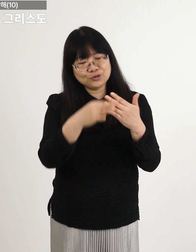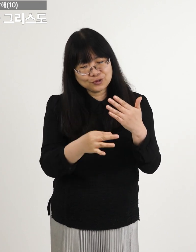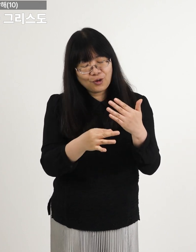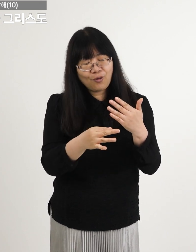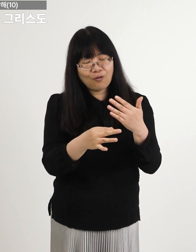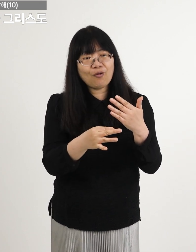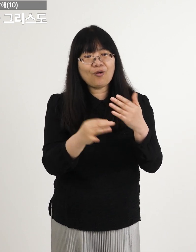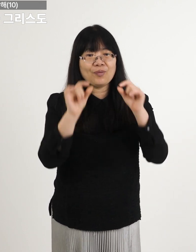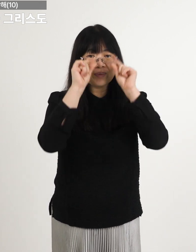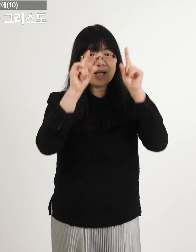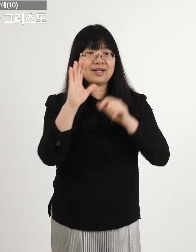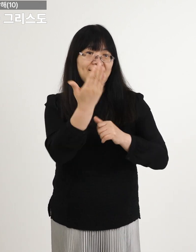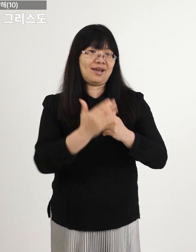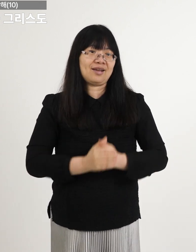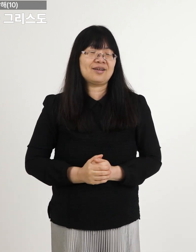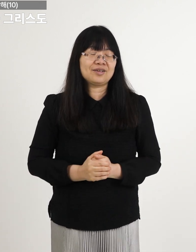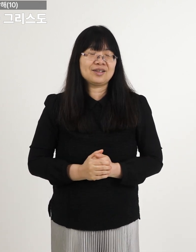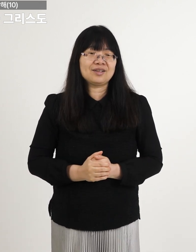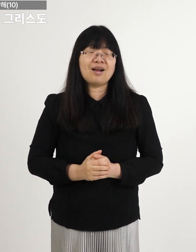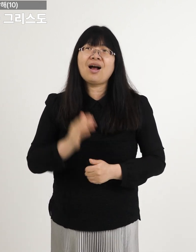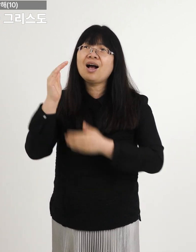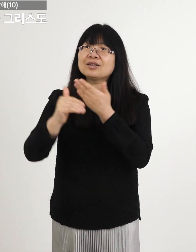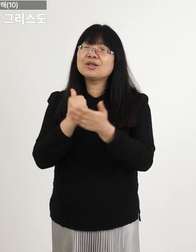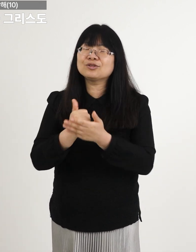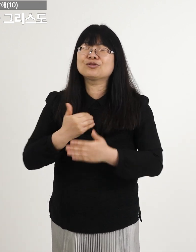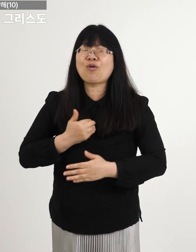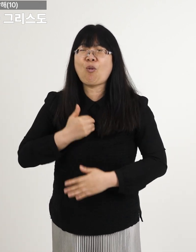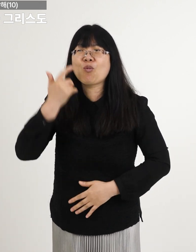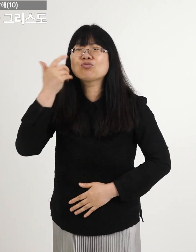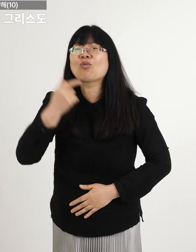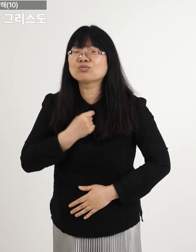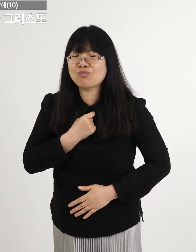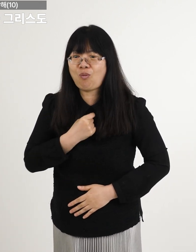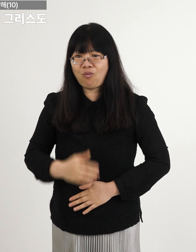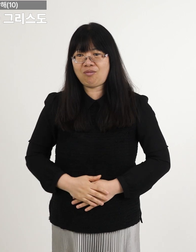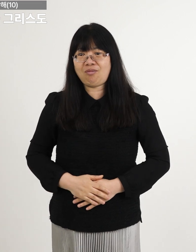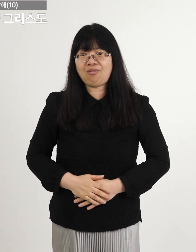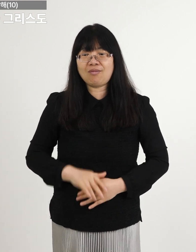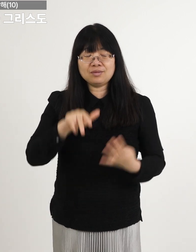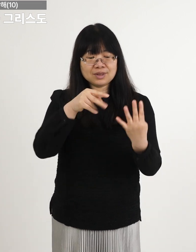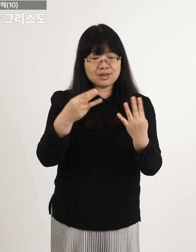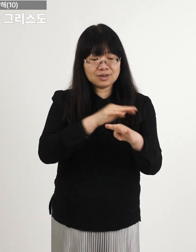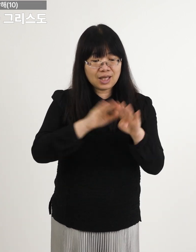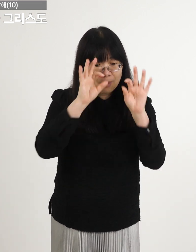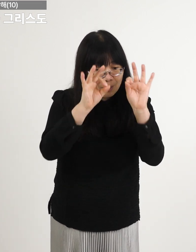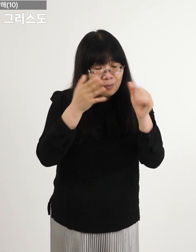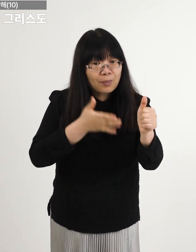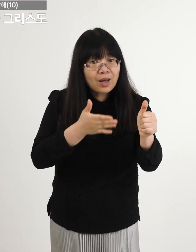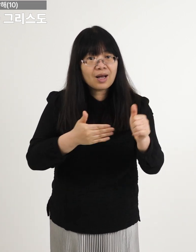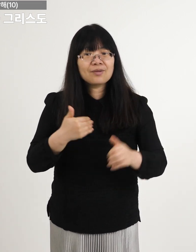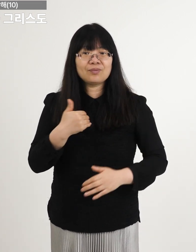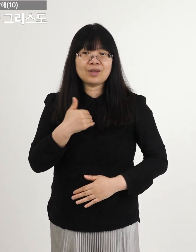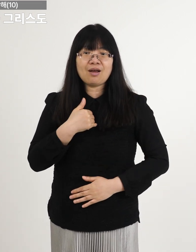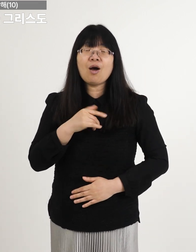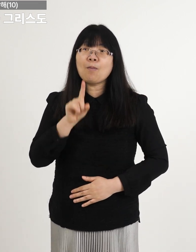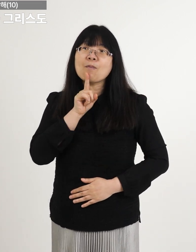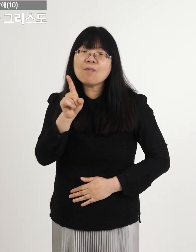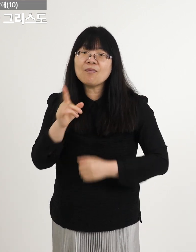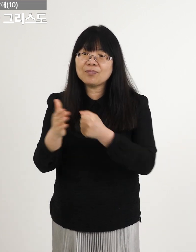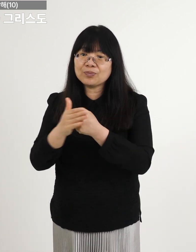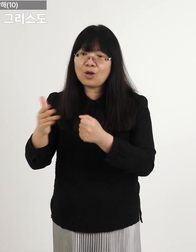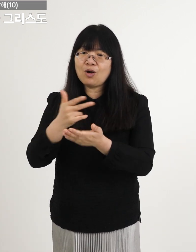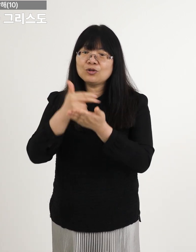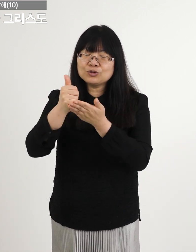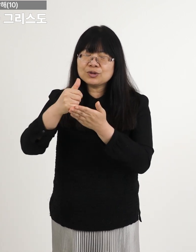겁니다. 하나님, 제가 여쭤볼게요. 그러면서 4절을 잘 보시면 내가 말하겠사오니